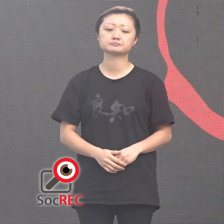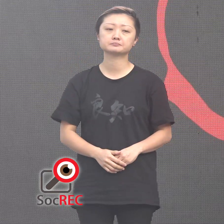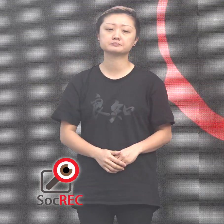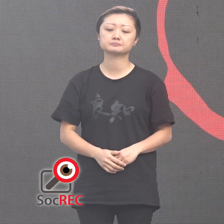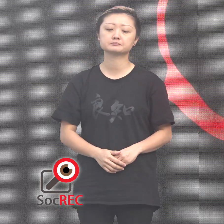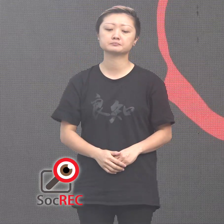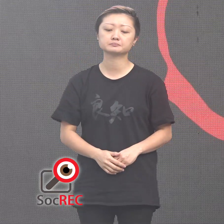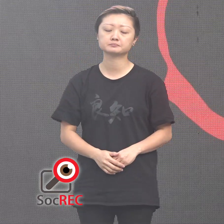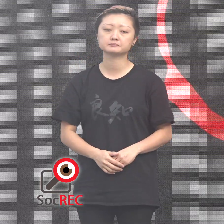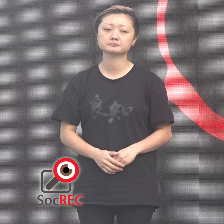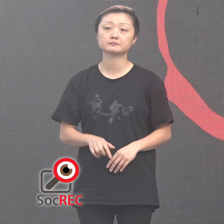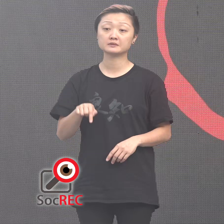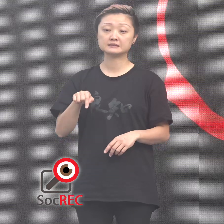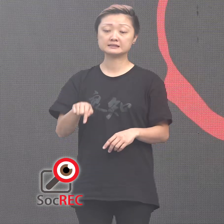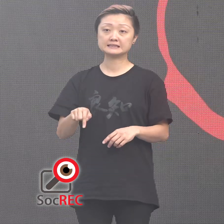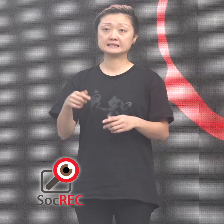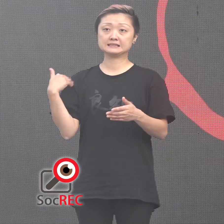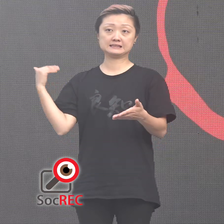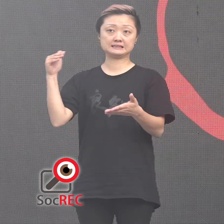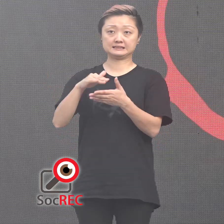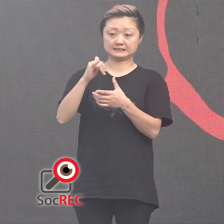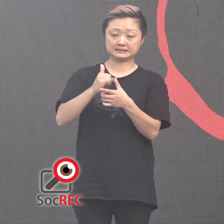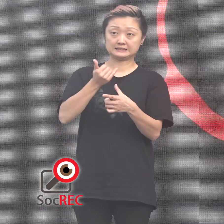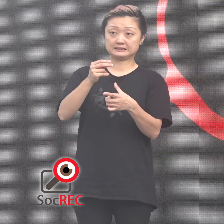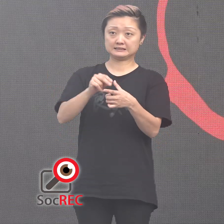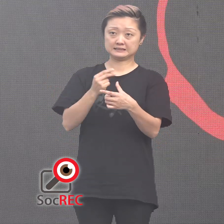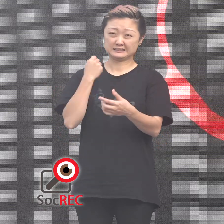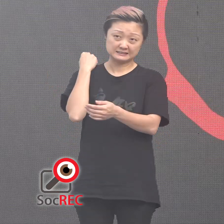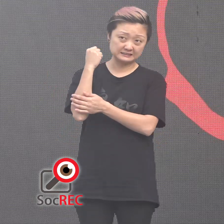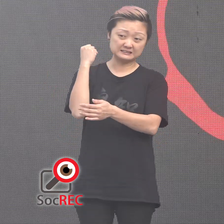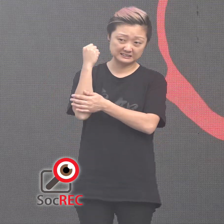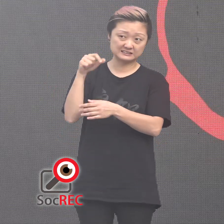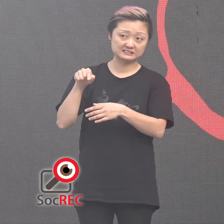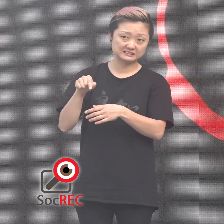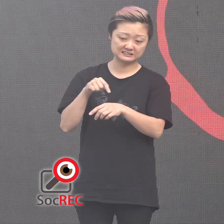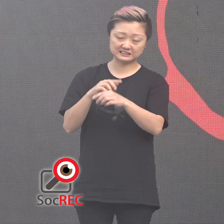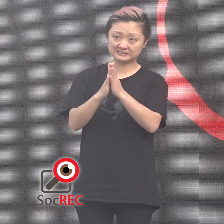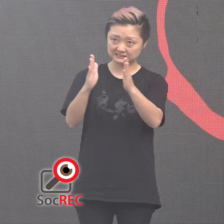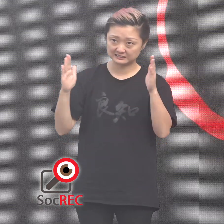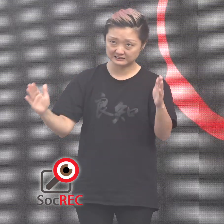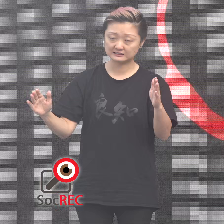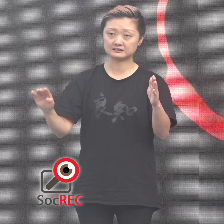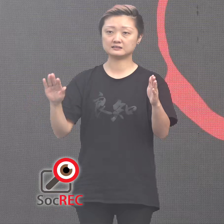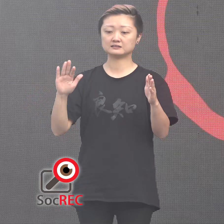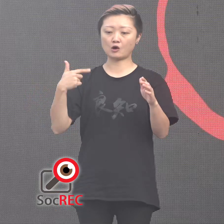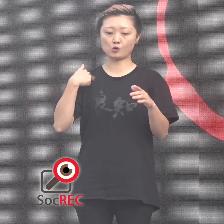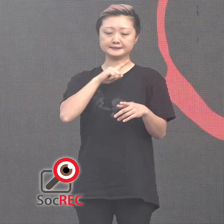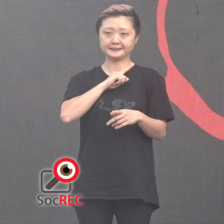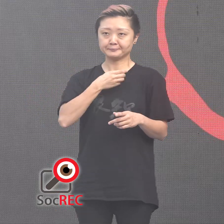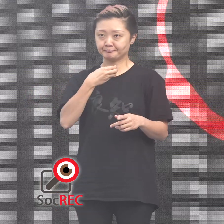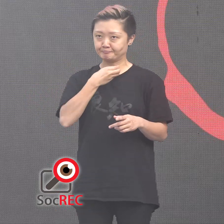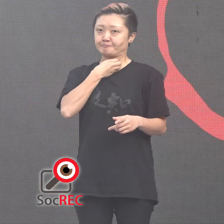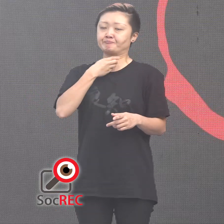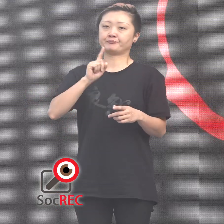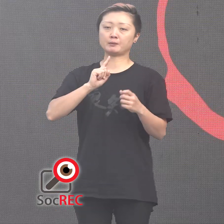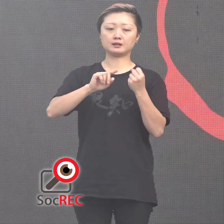在這個運動這麼重要的這個時刻，我竟然是因為官司而是沒辦